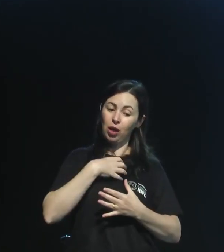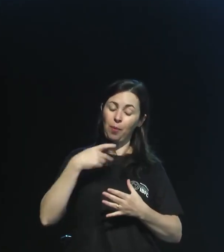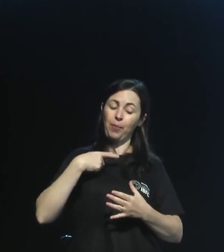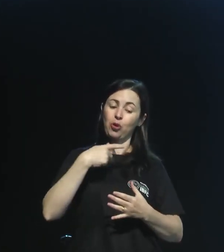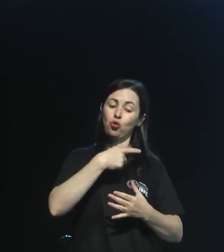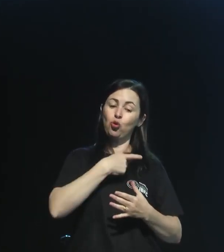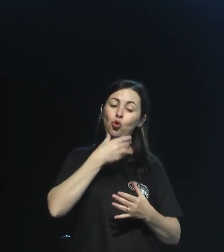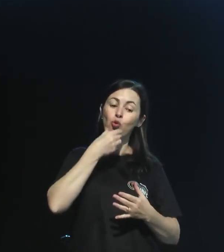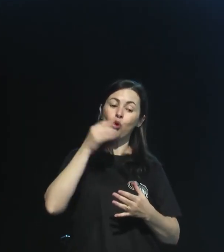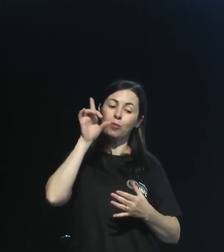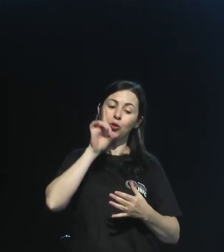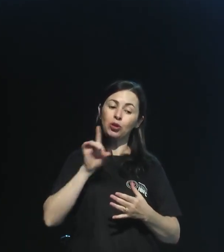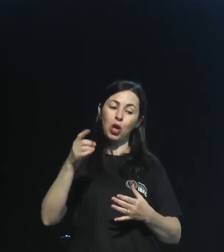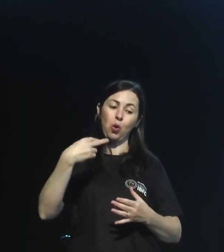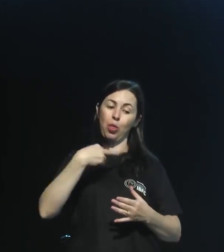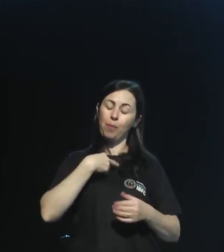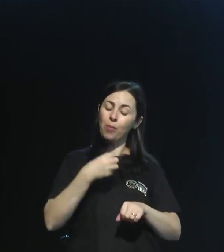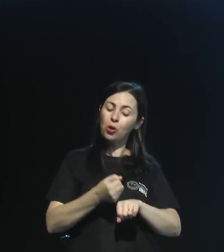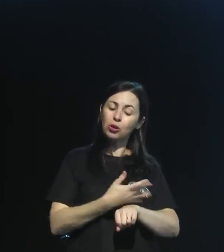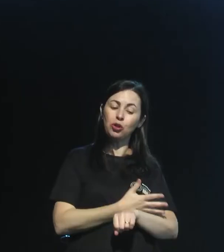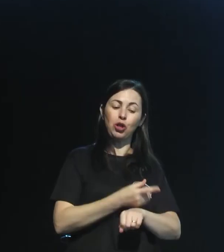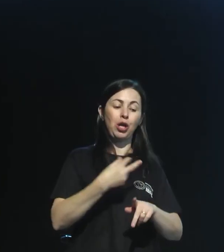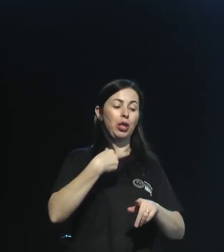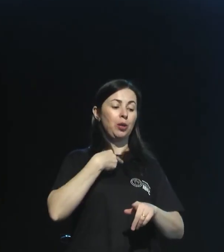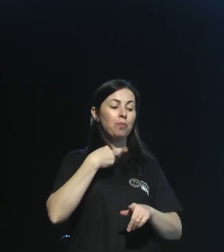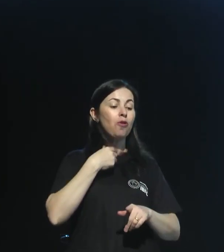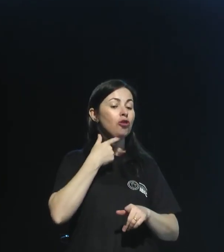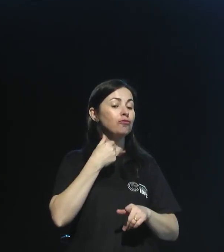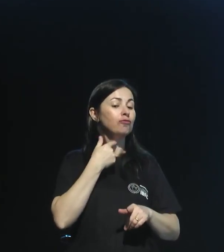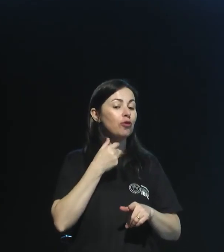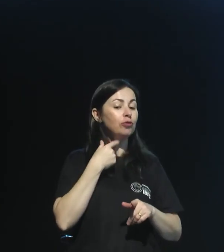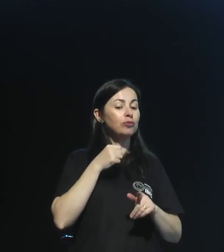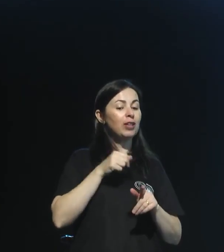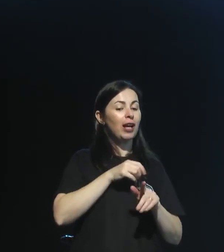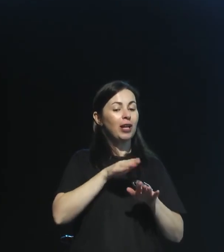Você não deveria sentir isso e nem ter essa vontade de meter o carro em cima do cara.